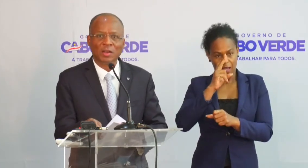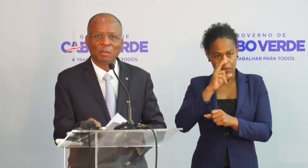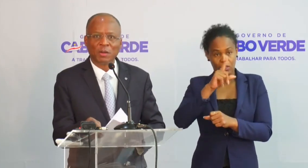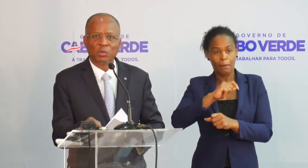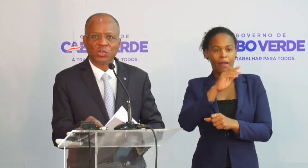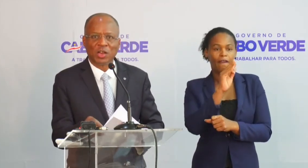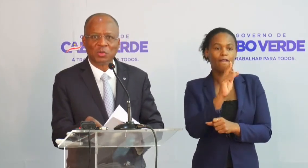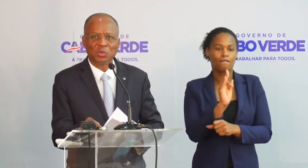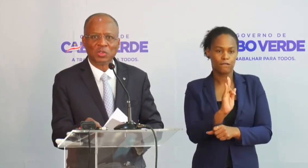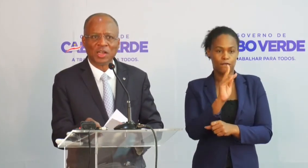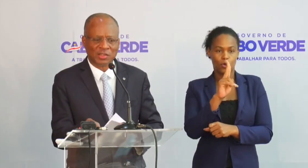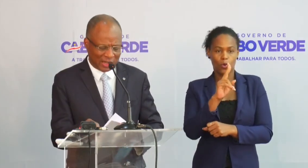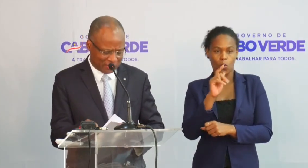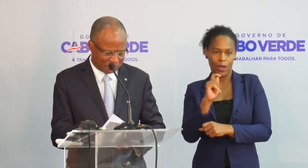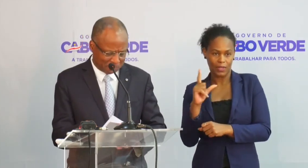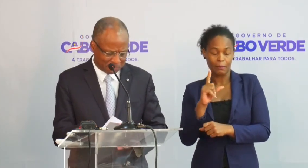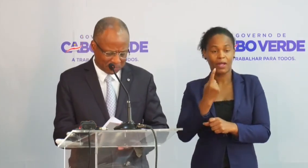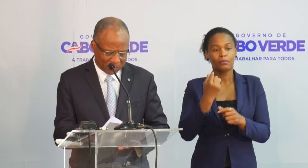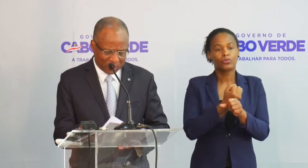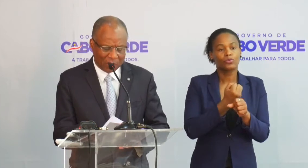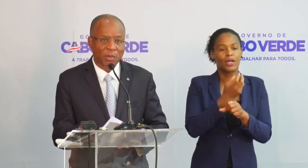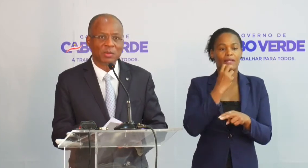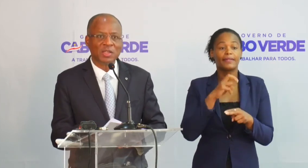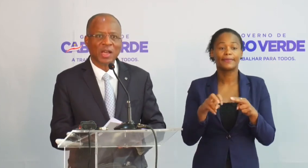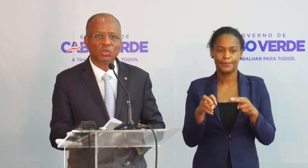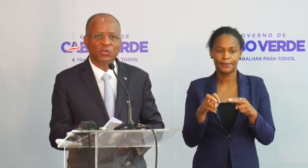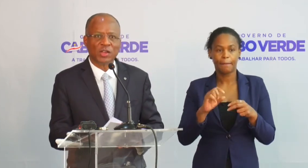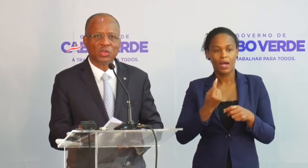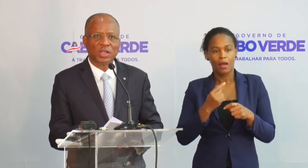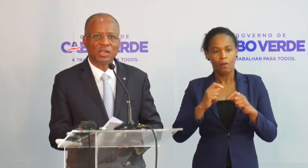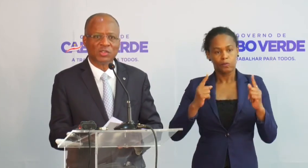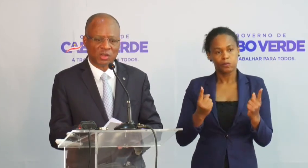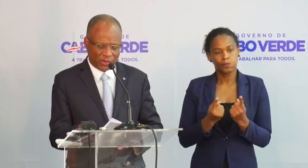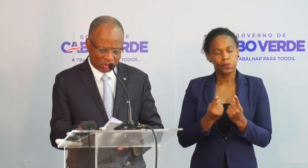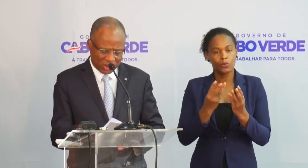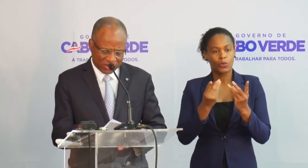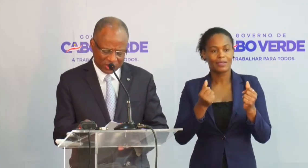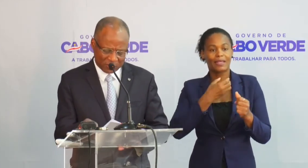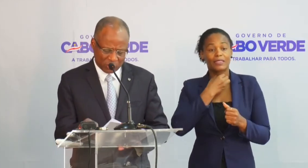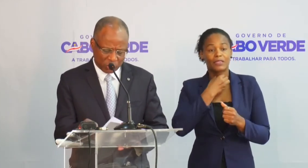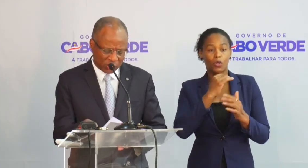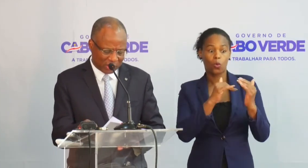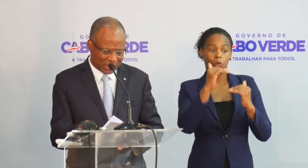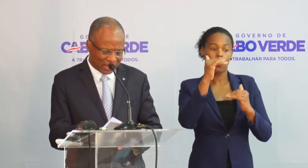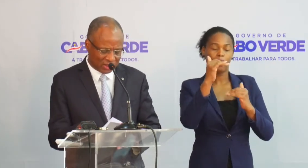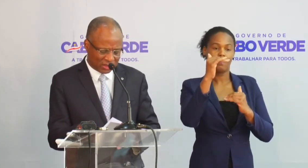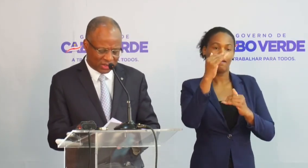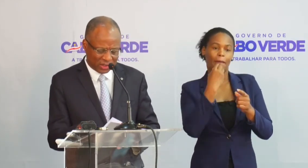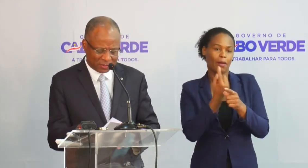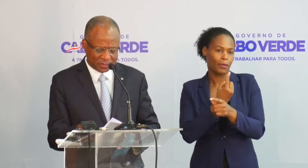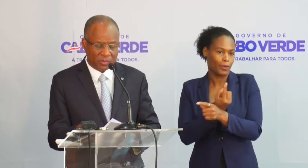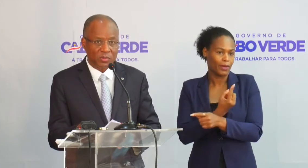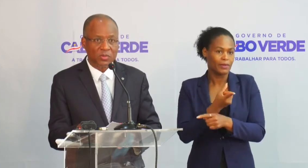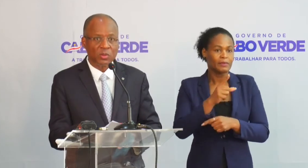fuel para a produção de eletricidade. Para mitigar os efeitos da crise inflacionista nos produtos alimentares e de